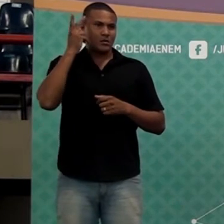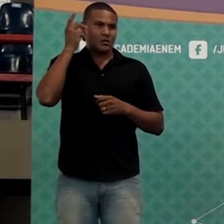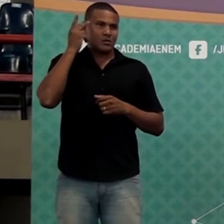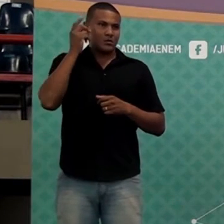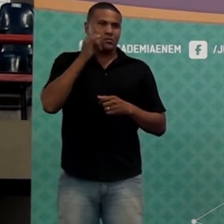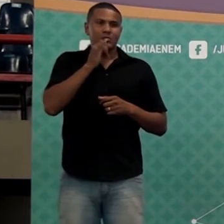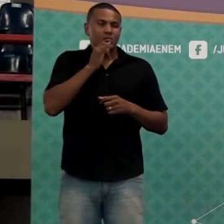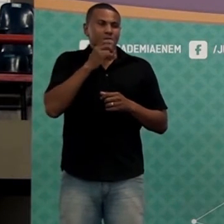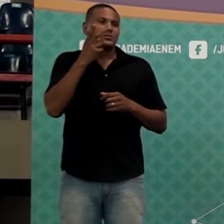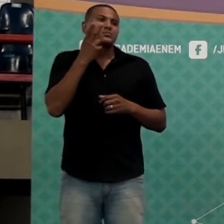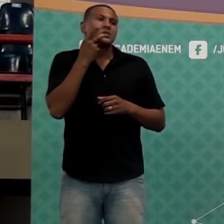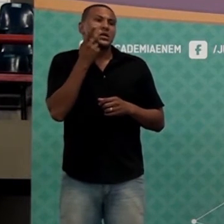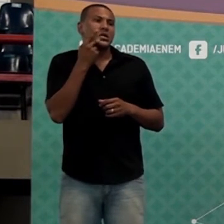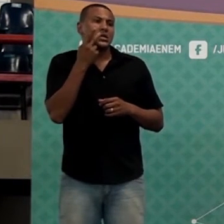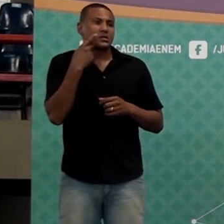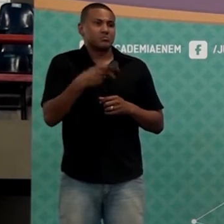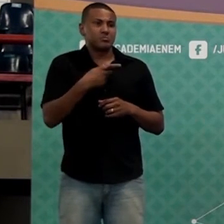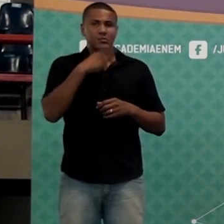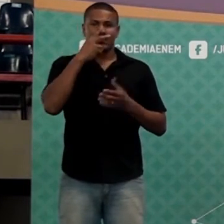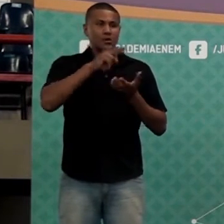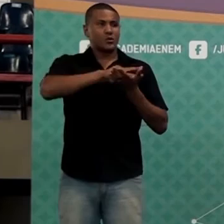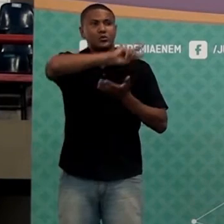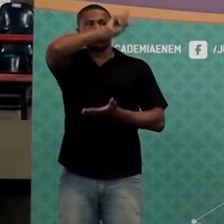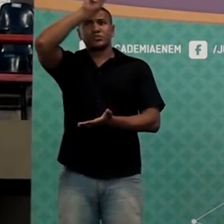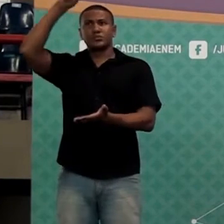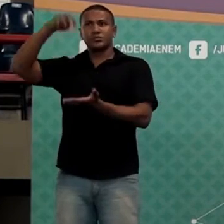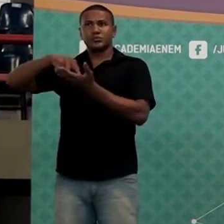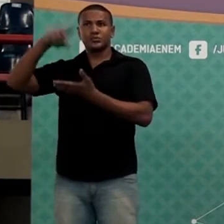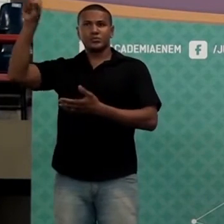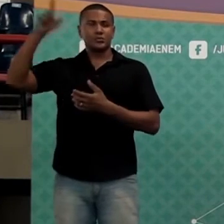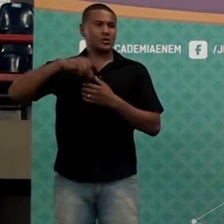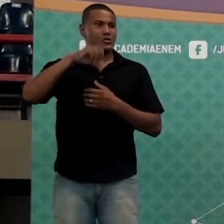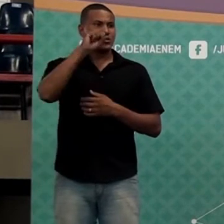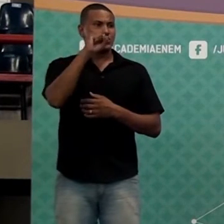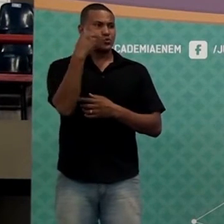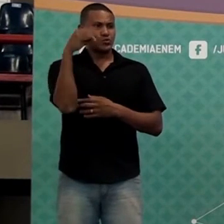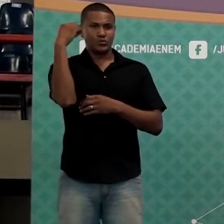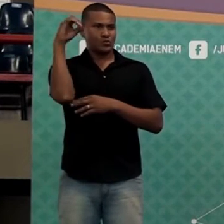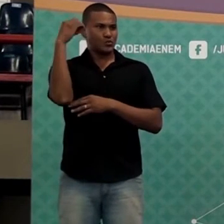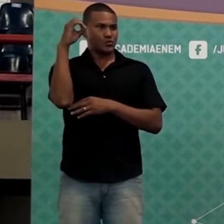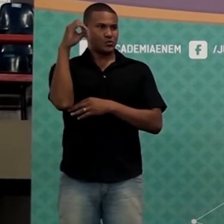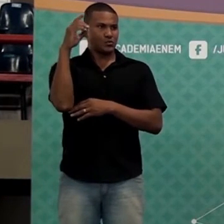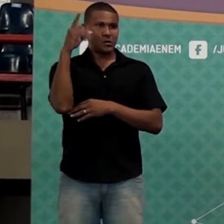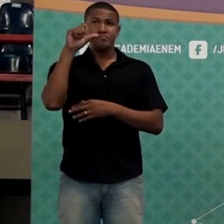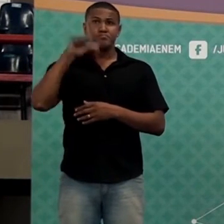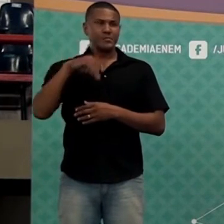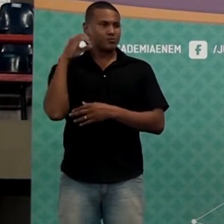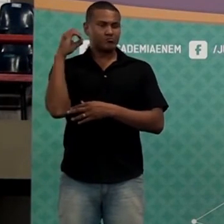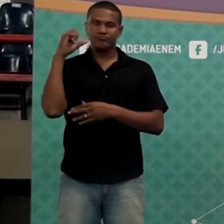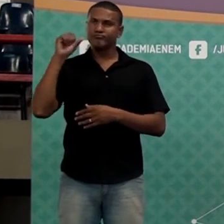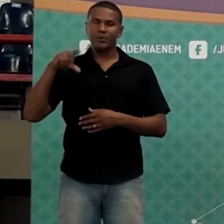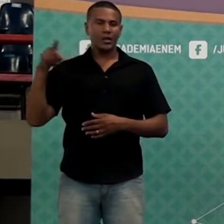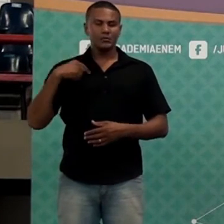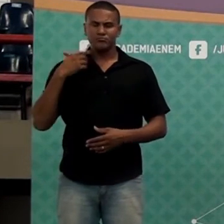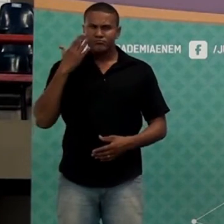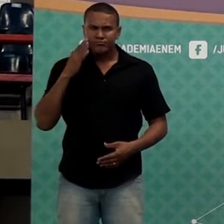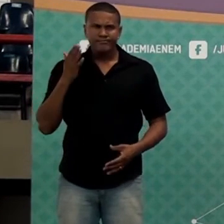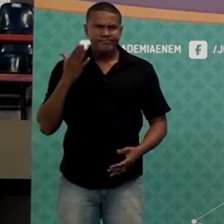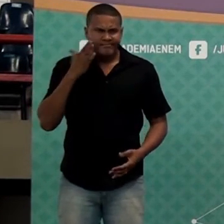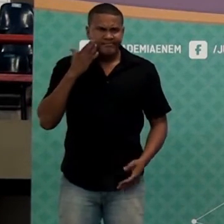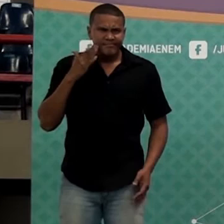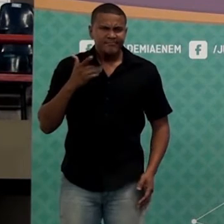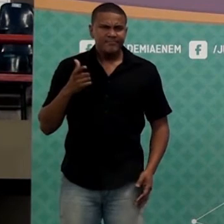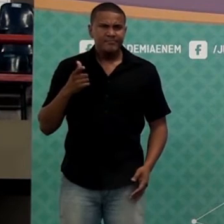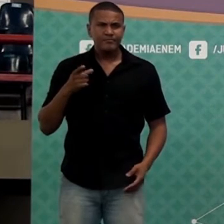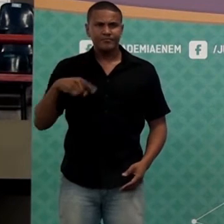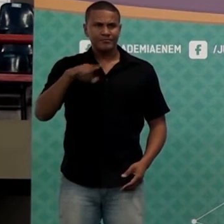conversa. Ele não vai entender. Principalmente sem usar a língua nossa. Se a gente usar a nossa língua, ele não entende. Eu não sei se